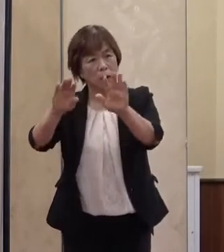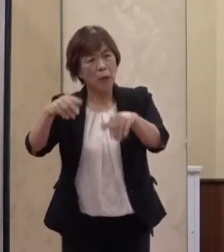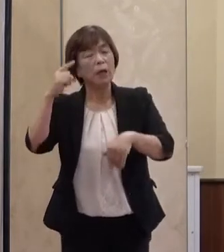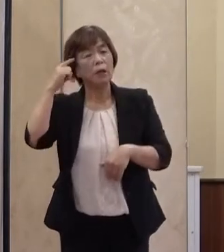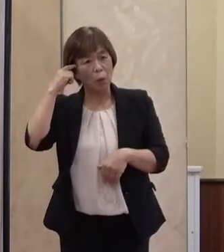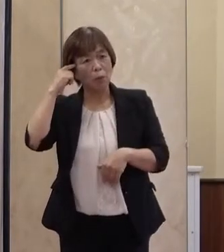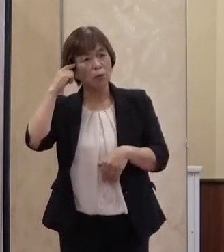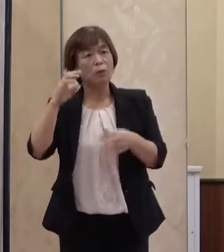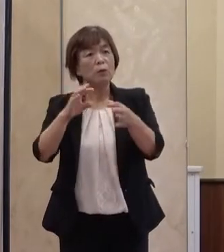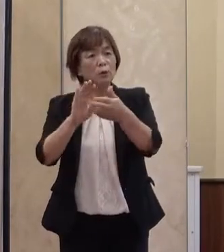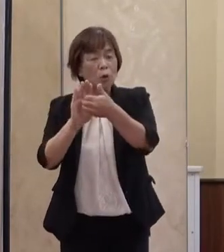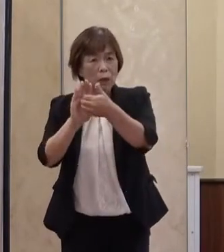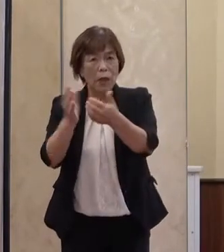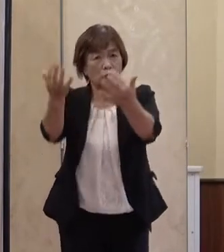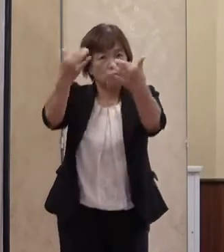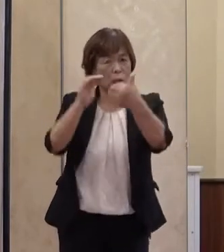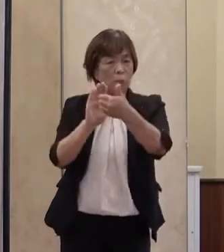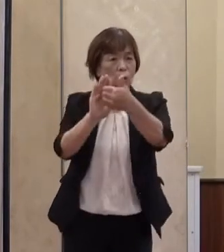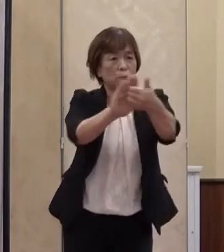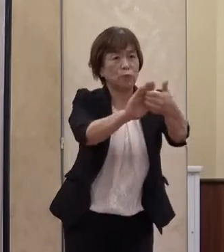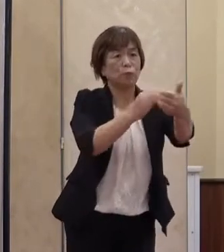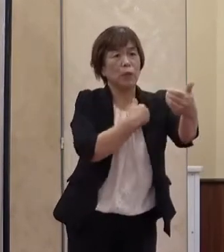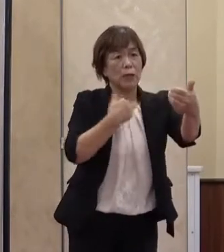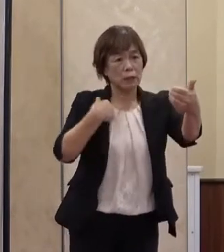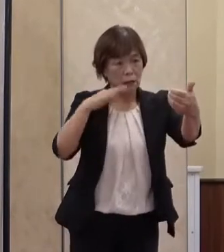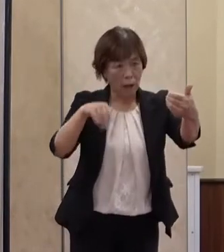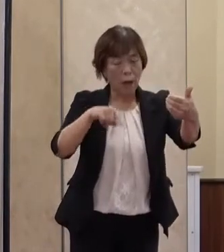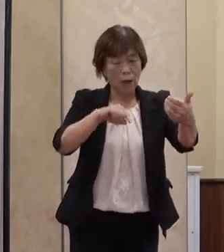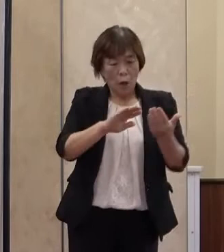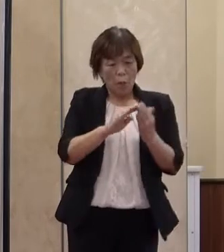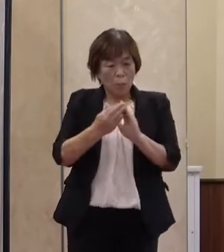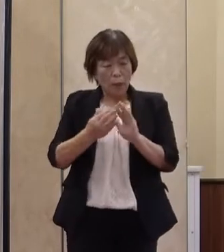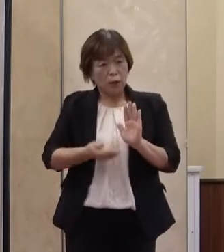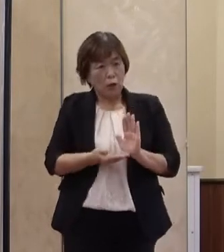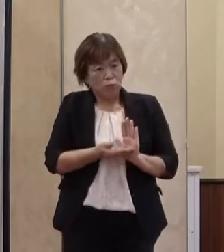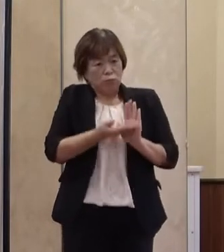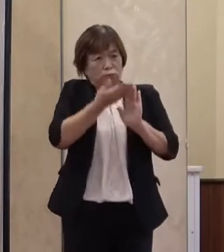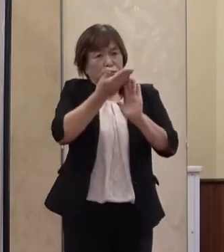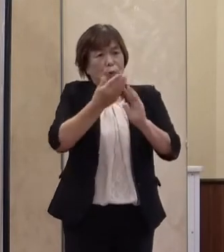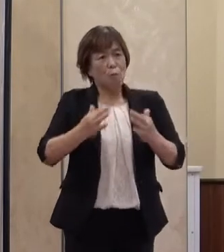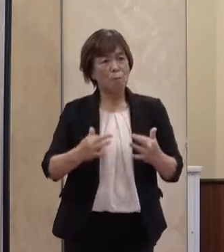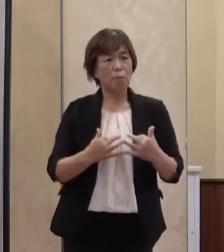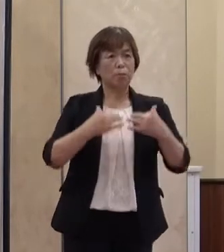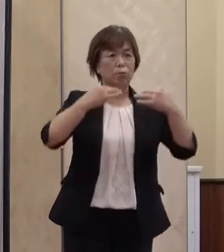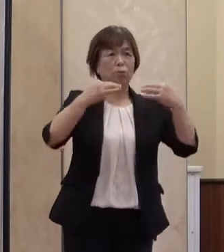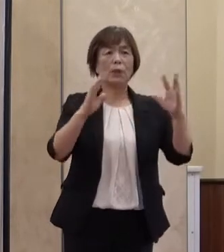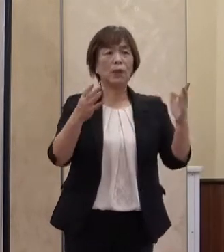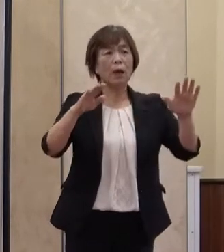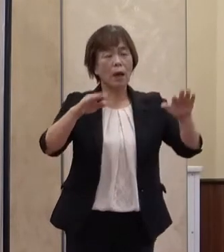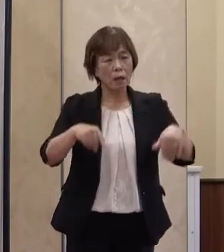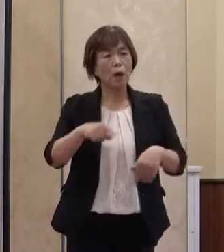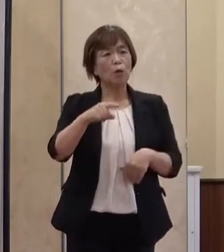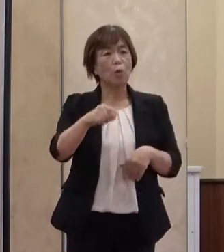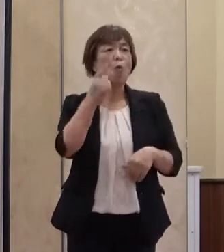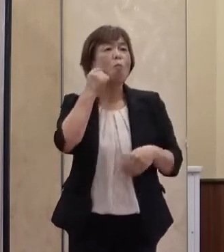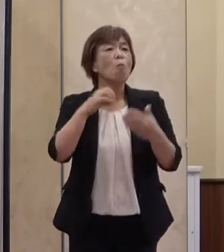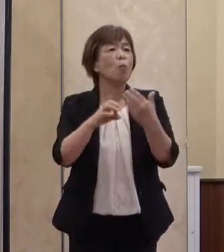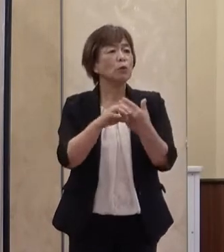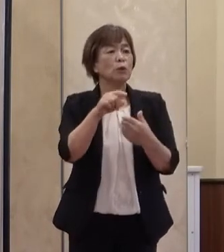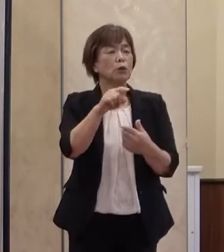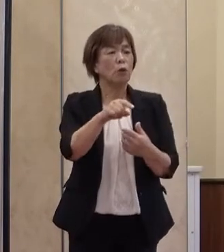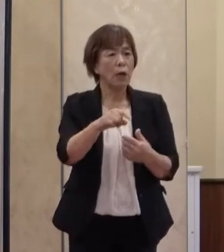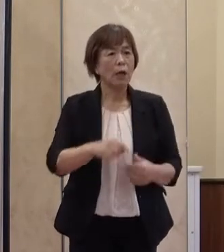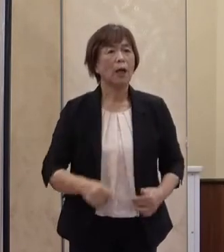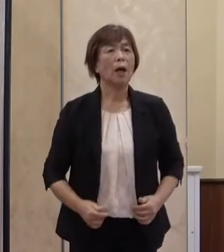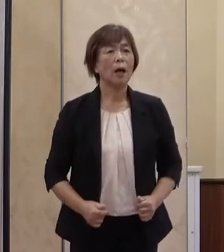その町の中への浸水を防ぐことができた。仮に最大の三大水門が機能していなければ、何兆円何十兆円、これはもう確か